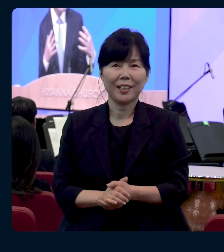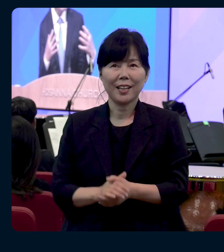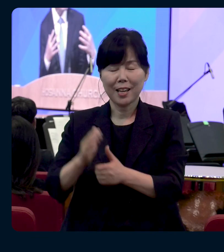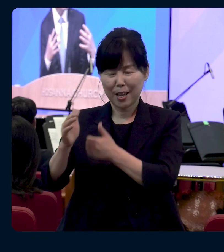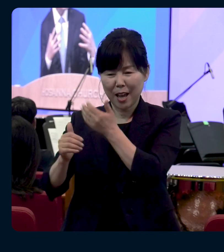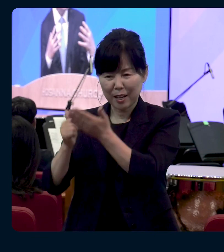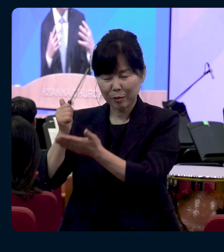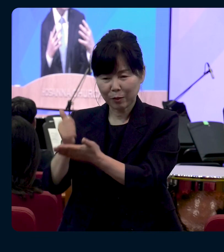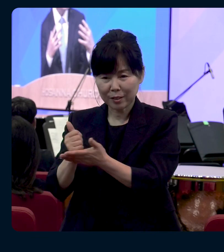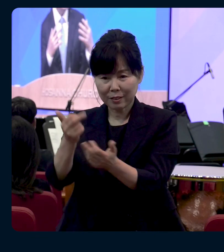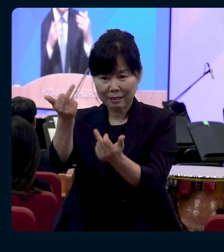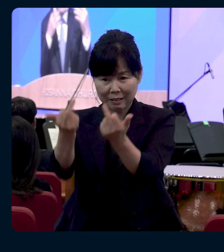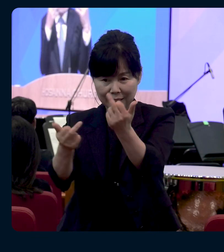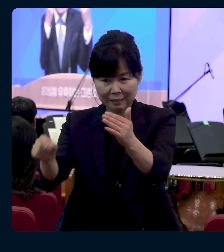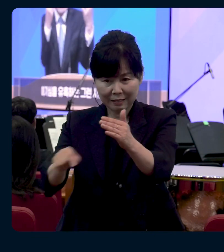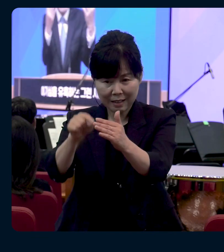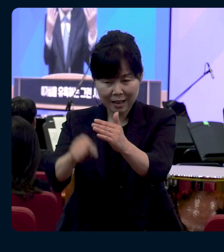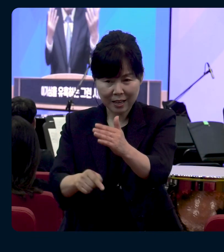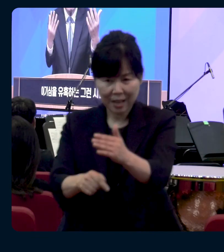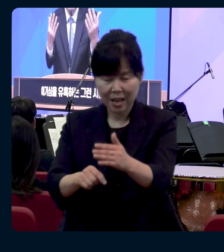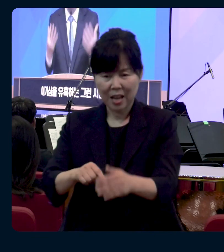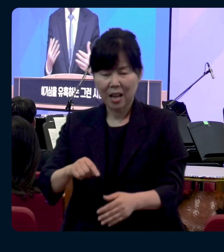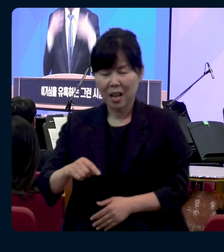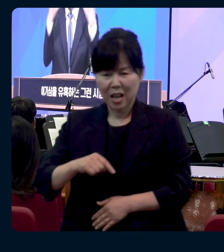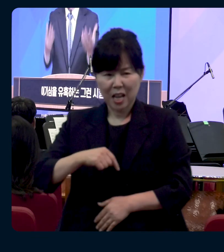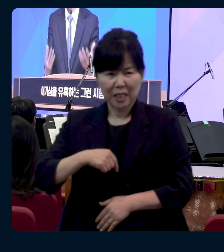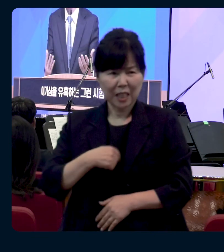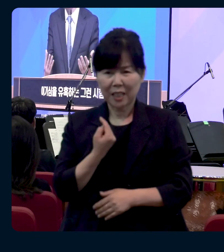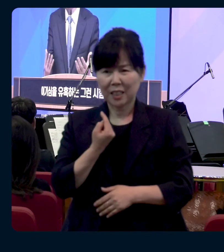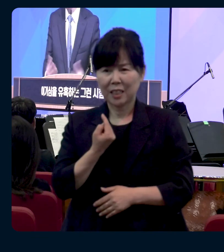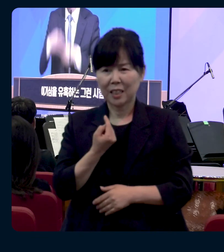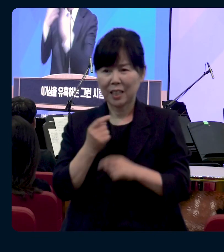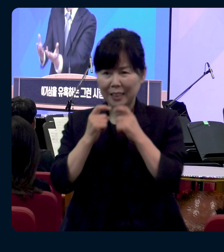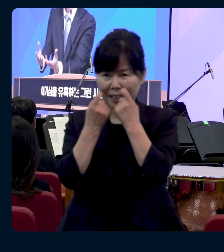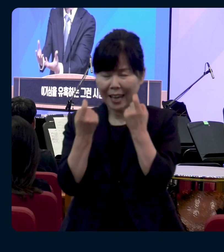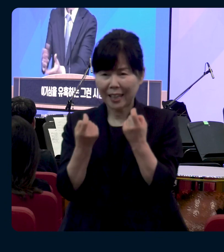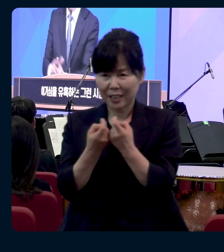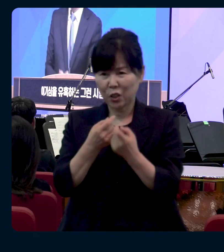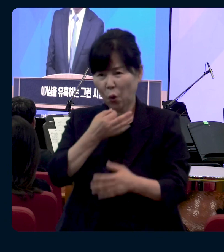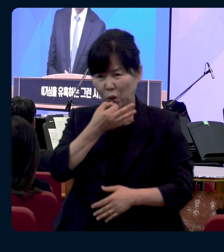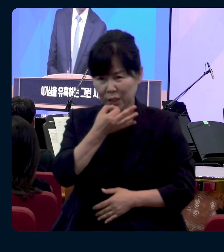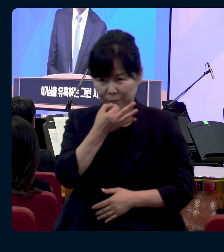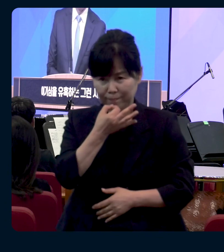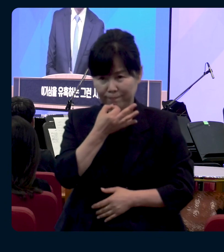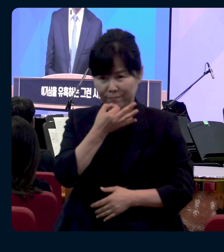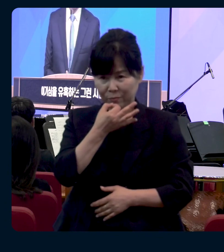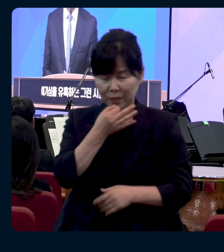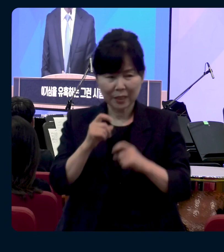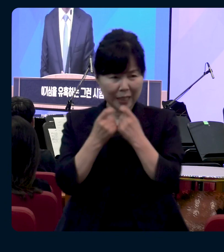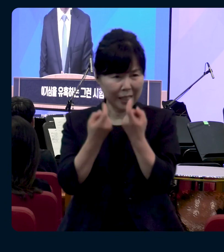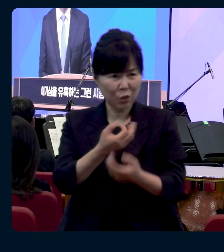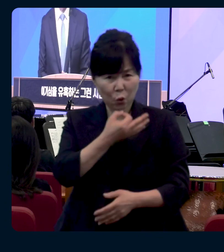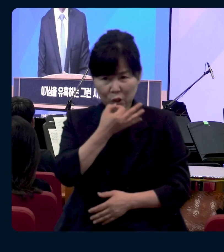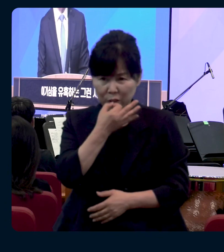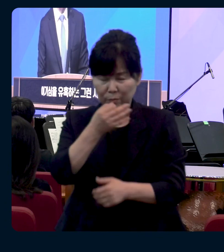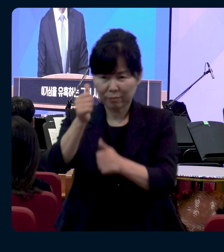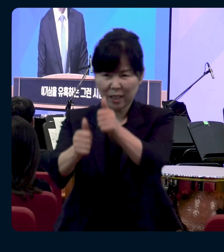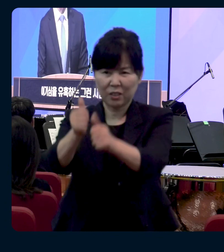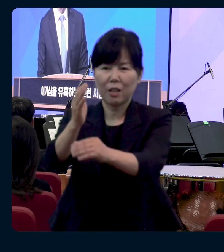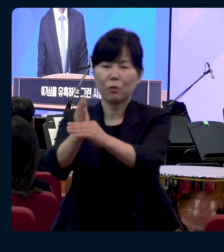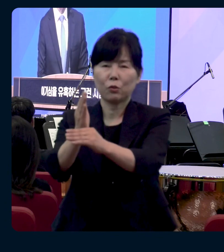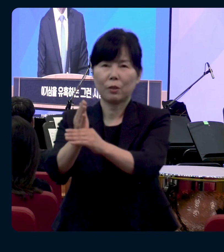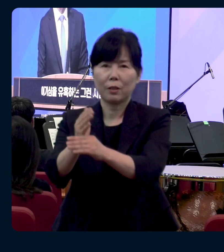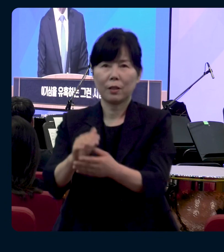하나님은 지금 그들 속에 있는 이기심을 유혹하는 그런 시험을 던지고 계시는 거예요. 뭐라고